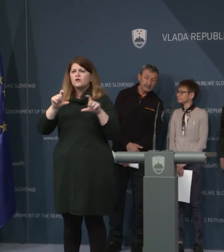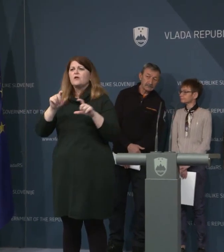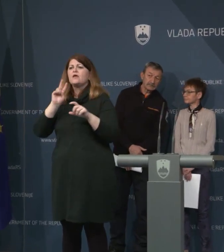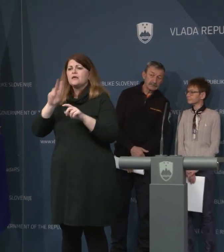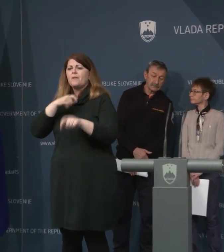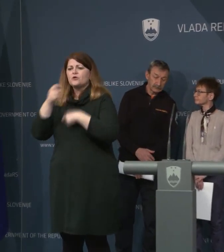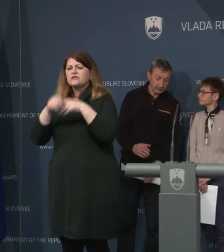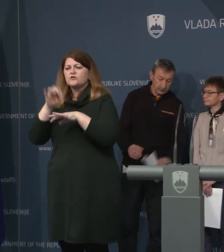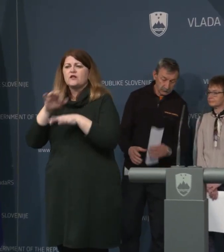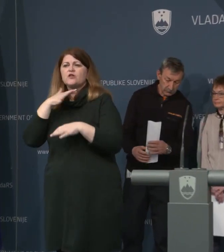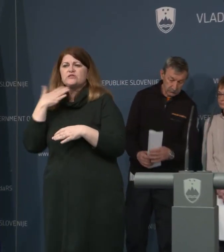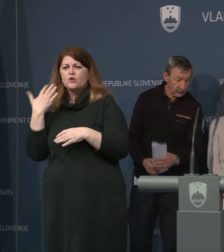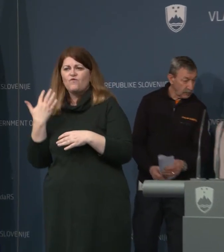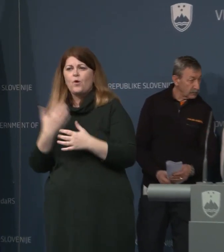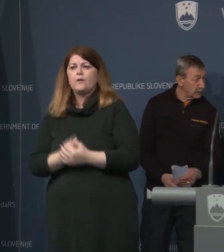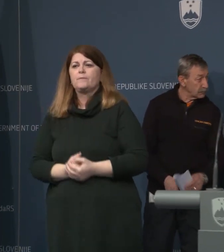zdravstveni delavci dovolj?